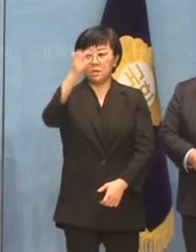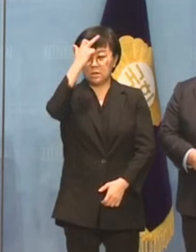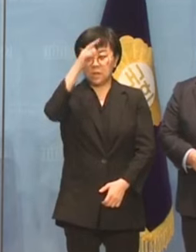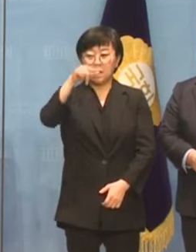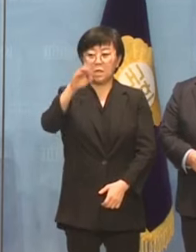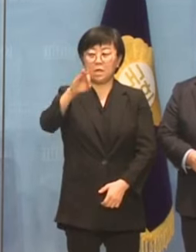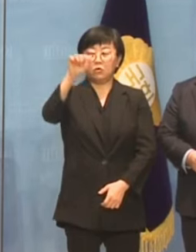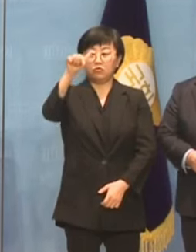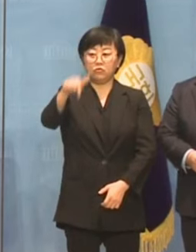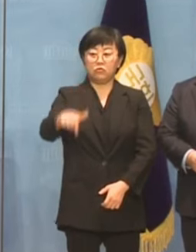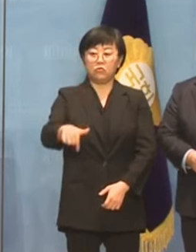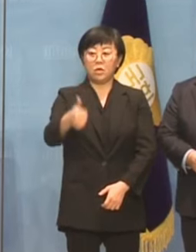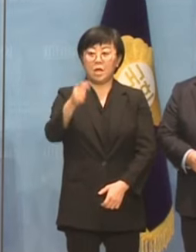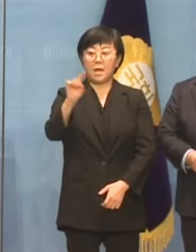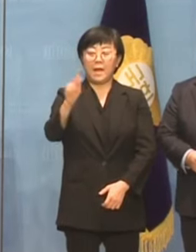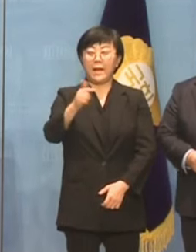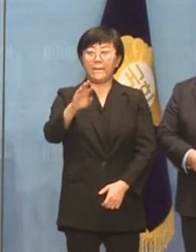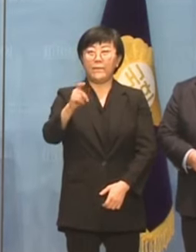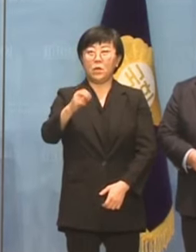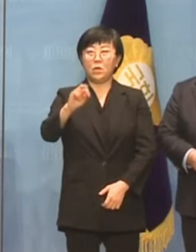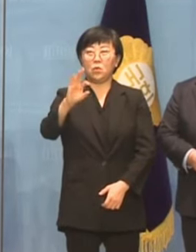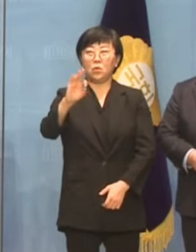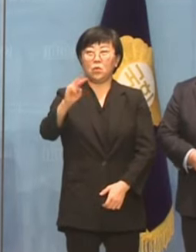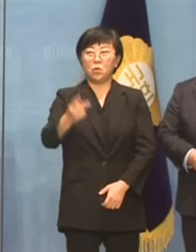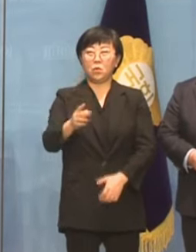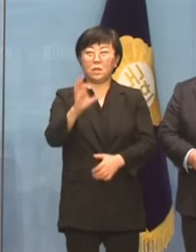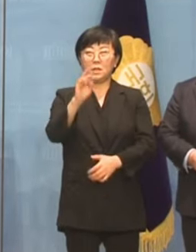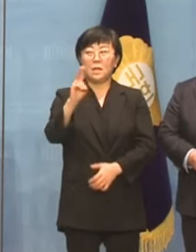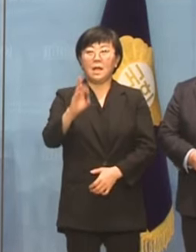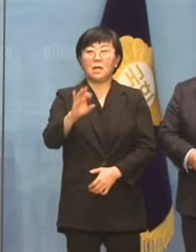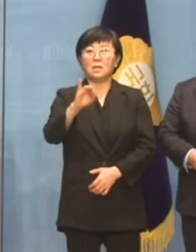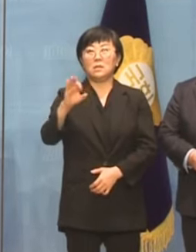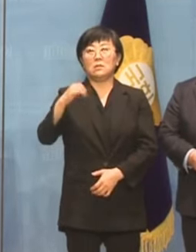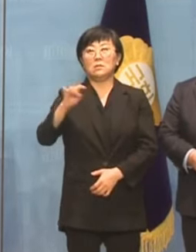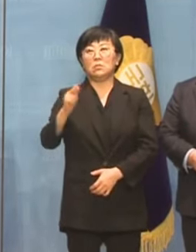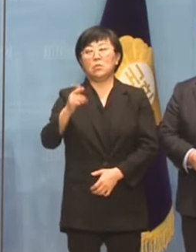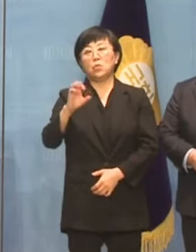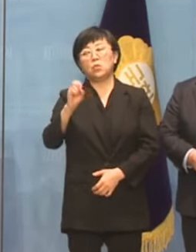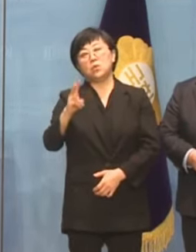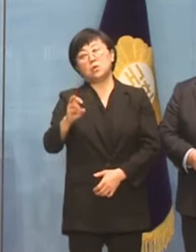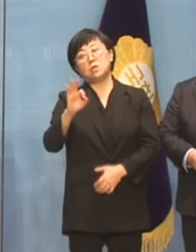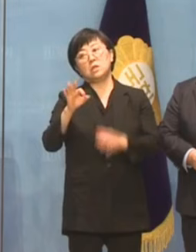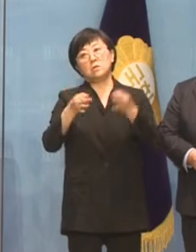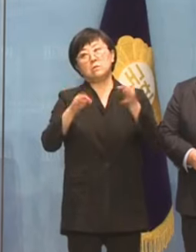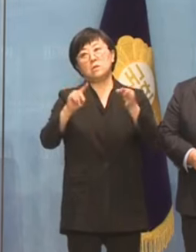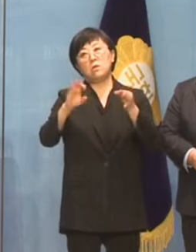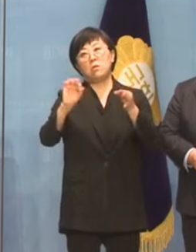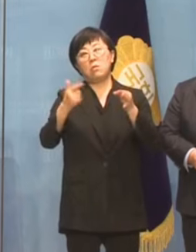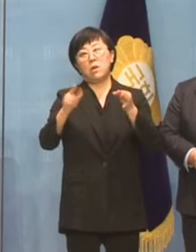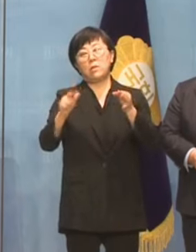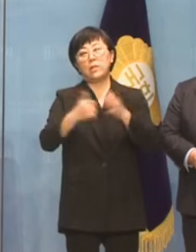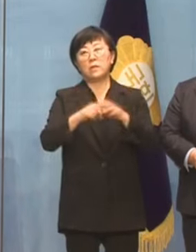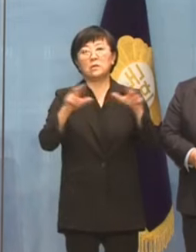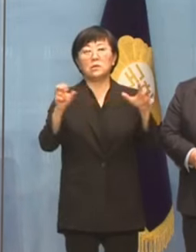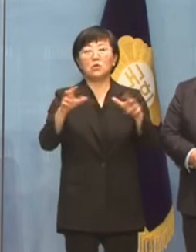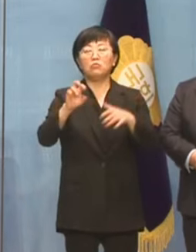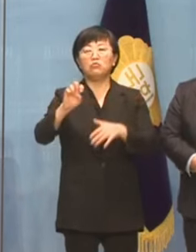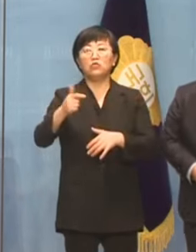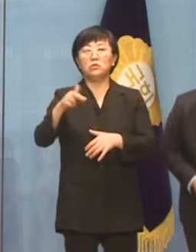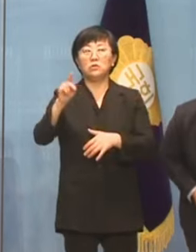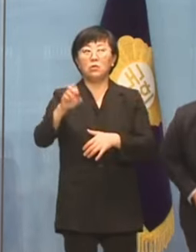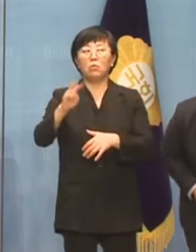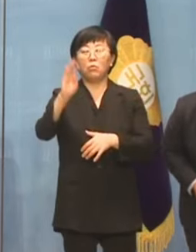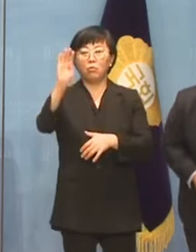의원님 오셨습니다. 한병도 의원님 오셨습니다. 양희원영 의원님 오셨습니다. 네. 김성환 의원님 오셨습니다. 그리고 문정복